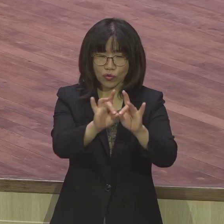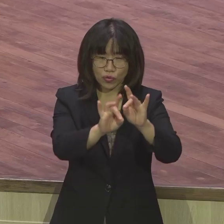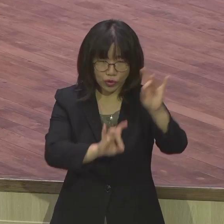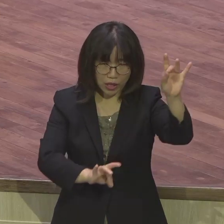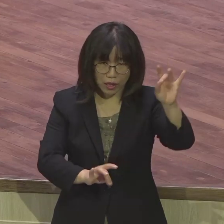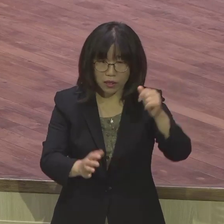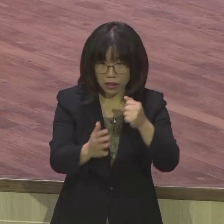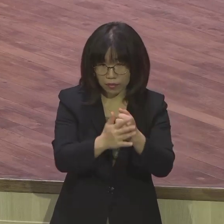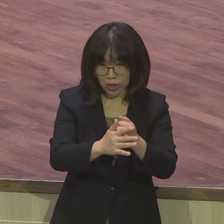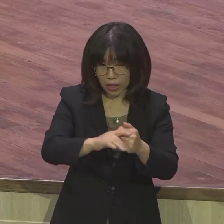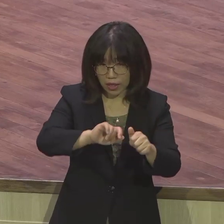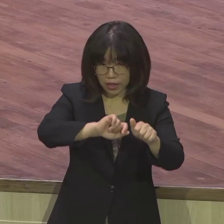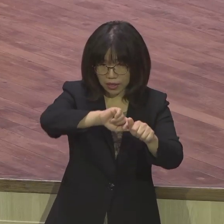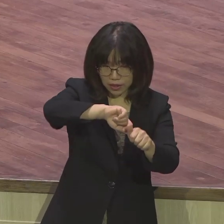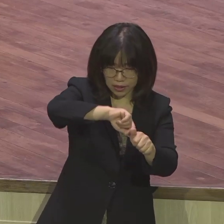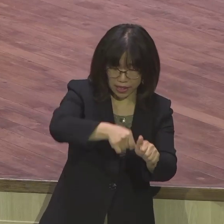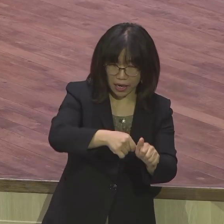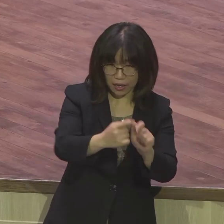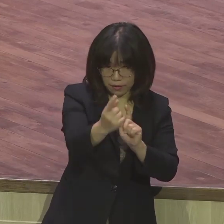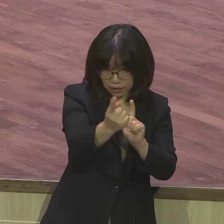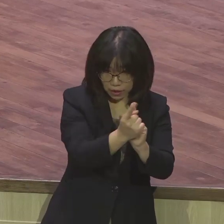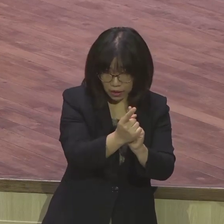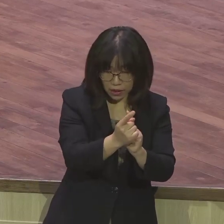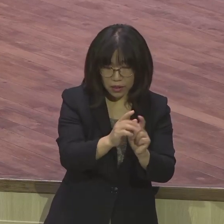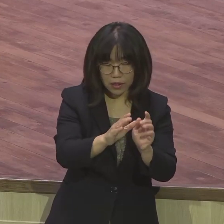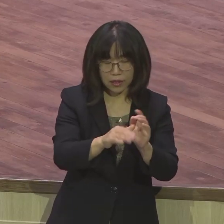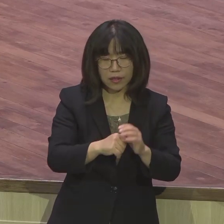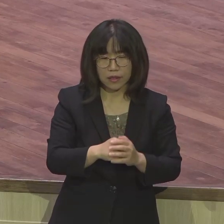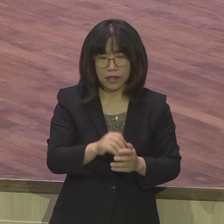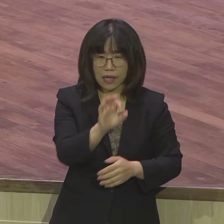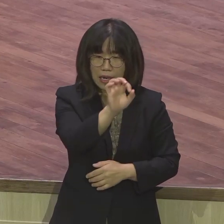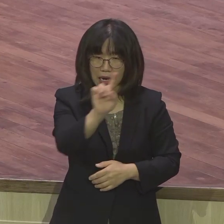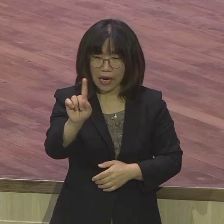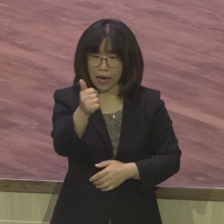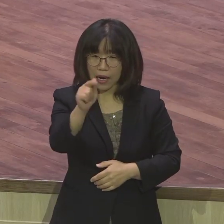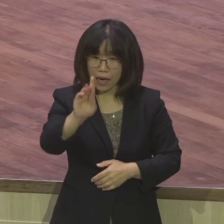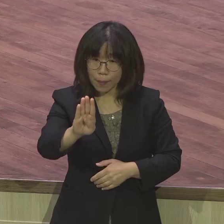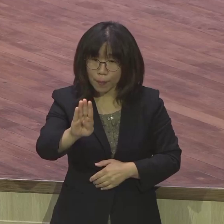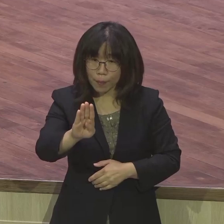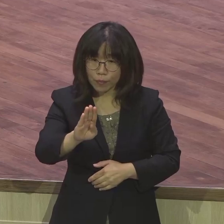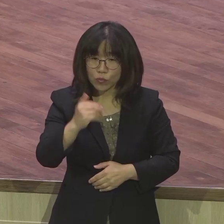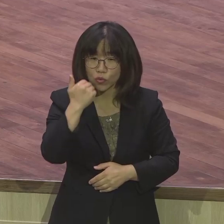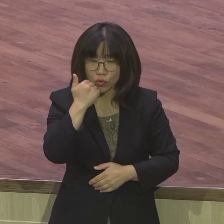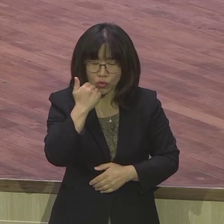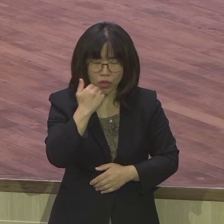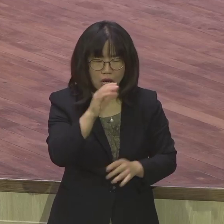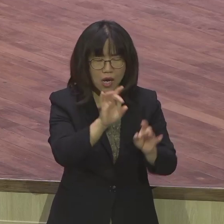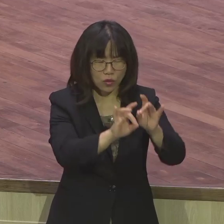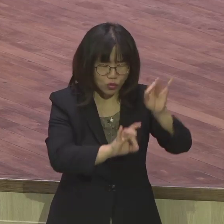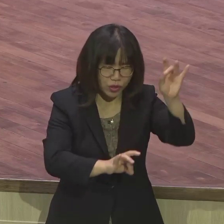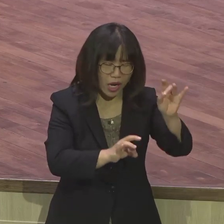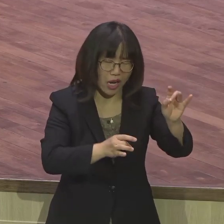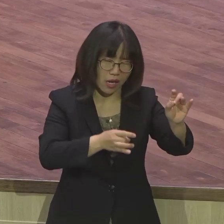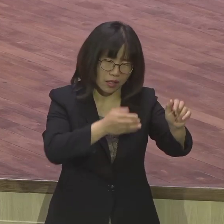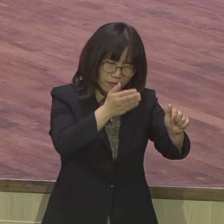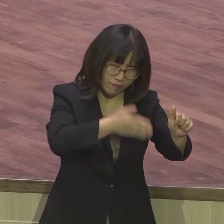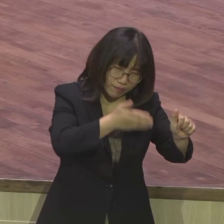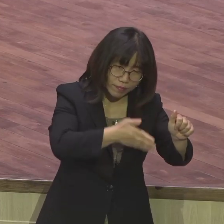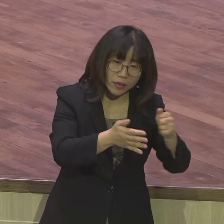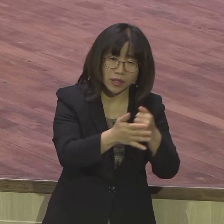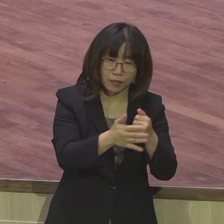오는 문제거든요. 아방이 섬기는 우상으로 인해 가지고 앞으로 당하는 이 재앙의 문제를 해결하기